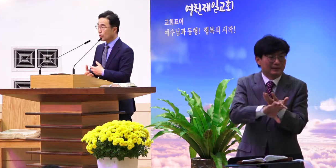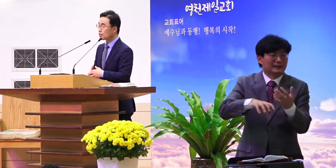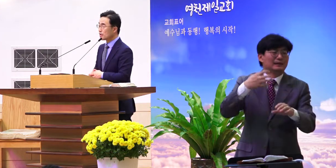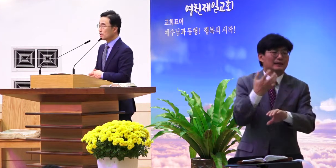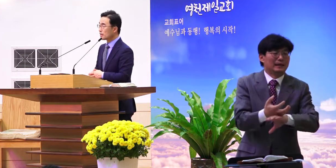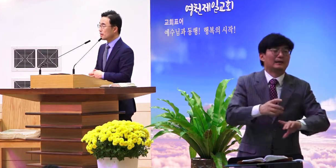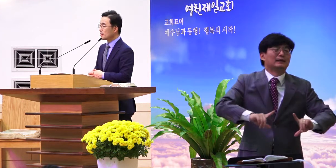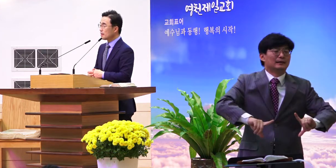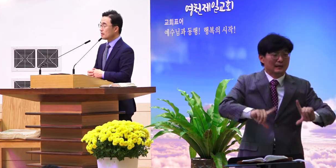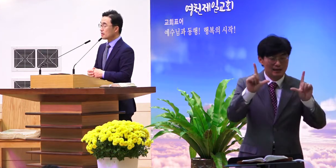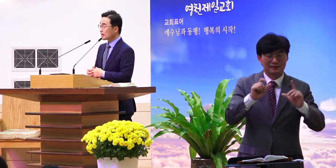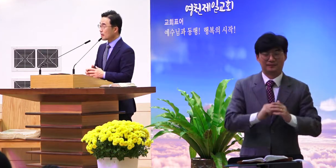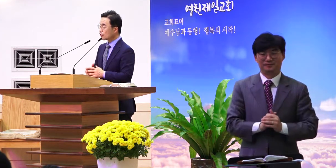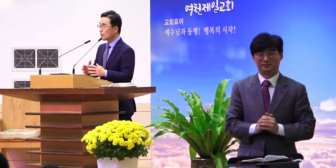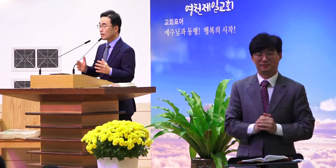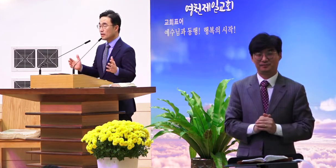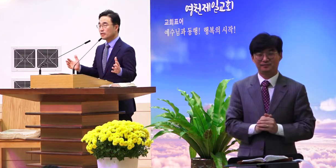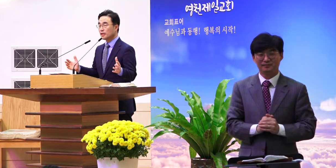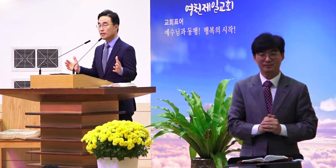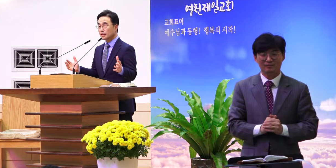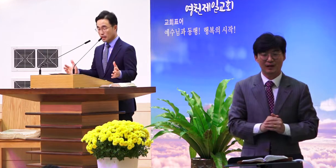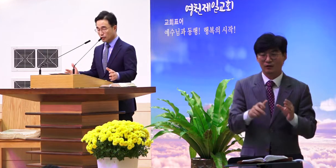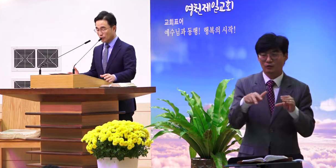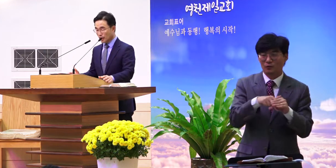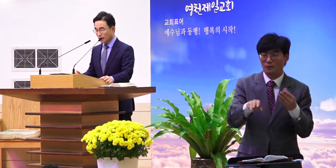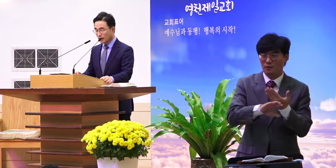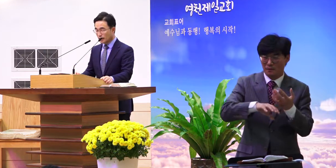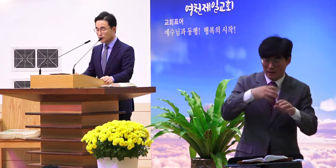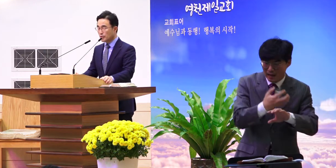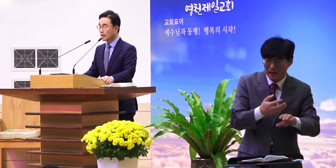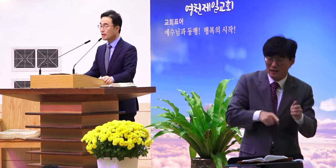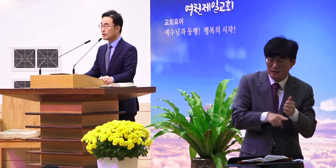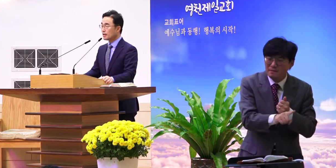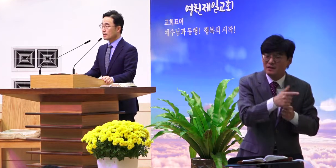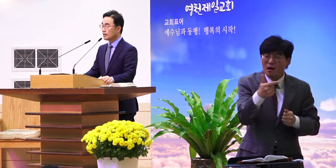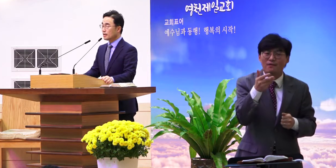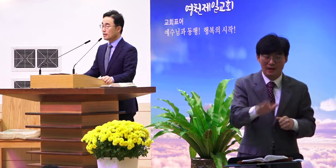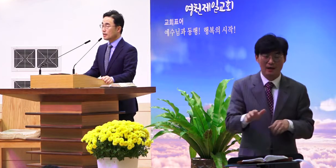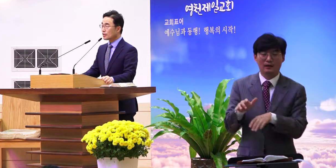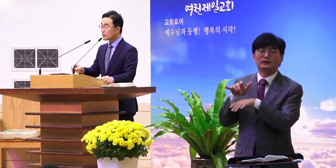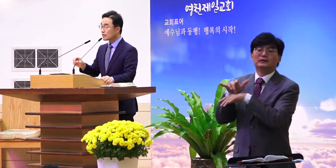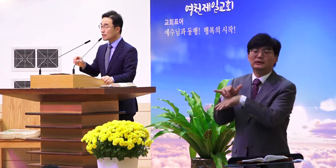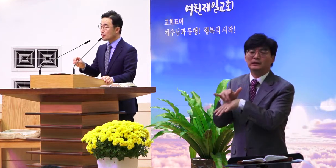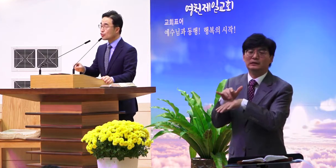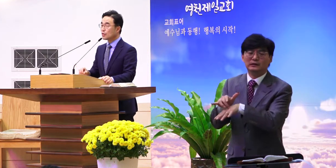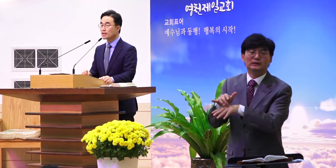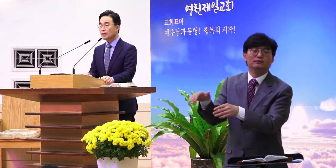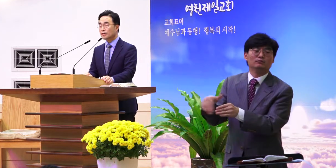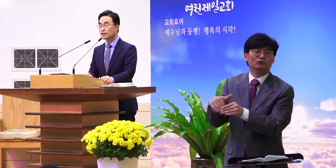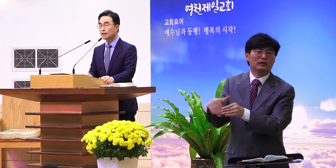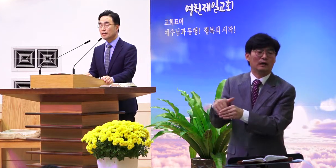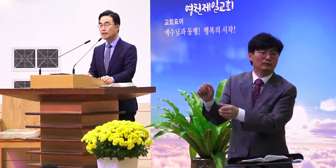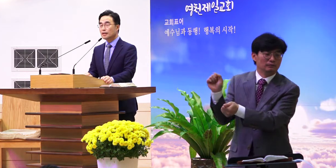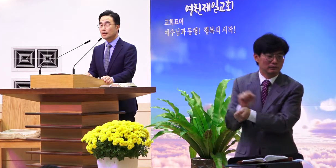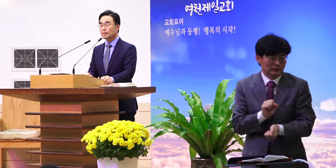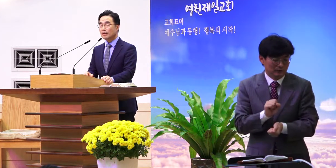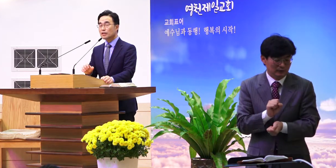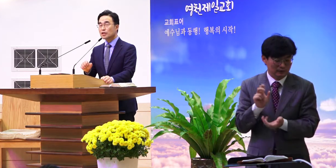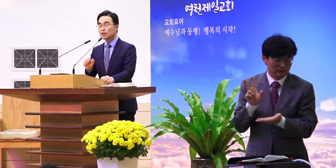바꾸어버리고 왜곡시키는 사단의 수많은 일들이 세상 속에 있습니다. 이런 역사적인 아주 중요한